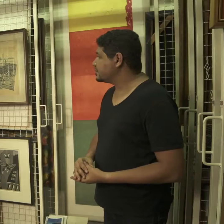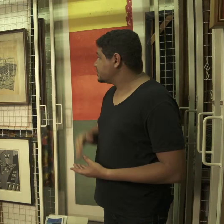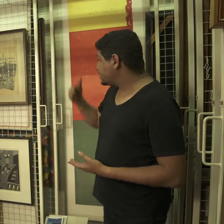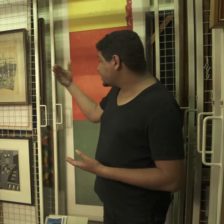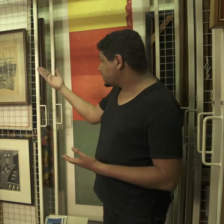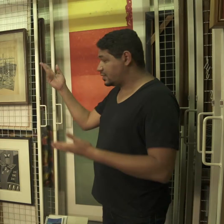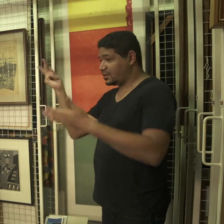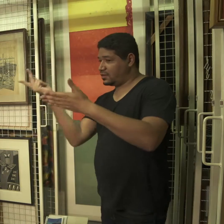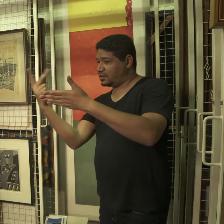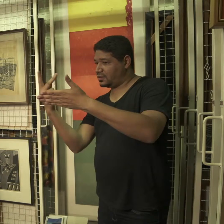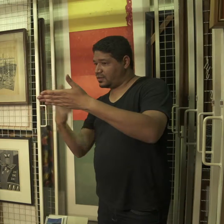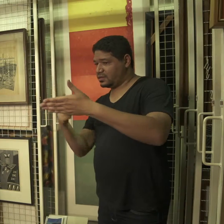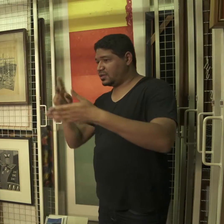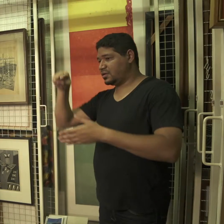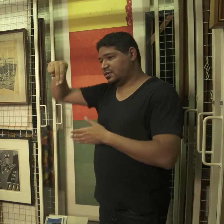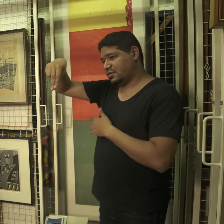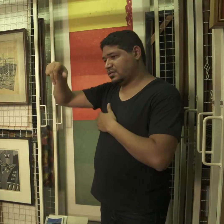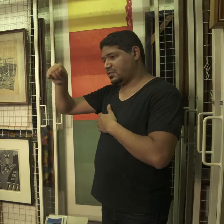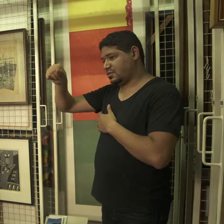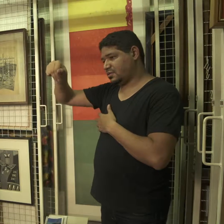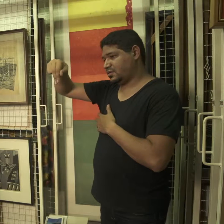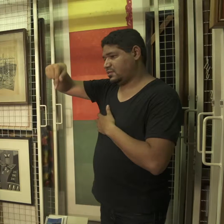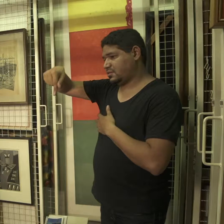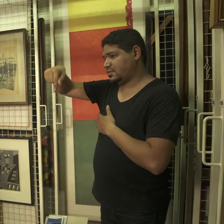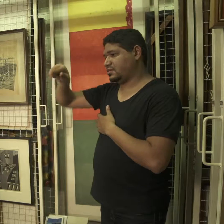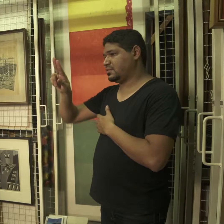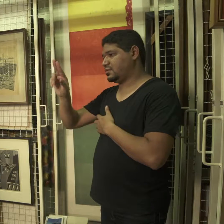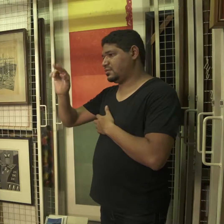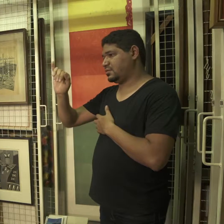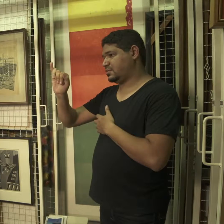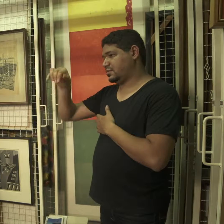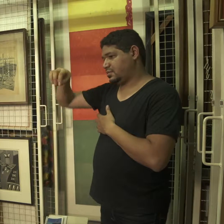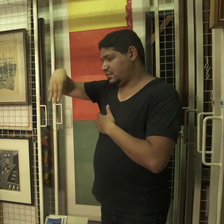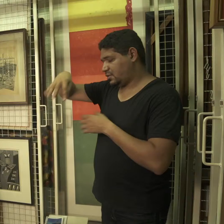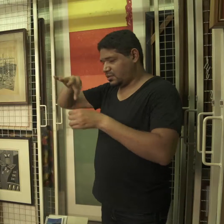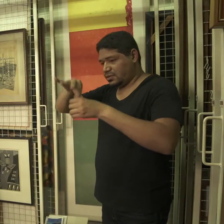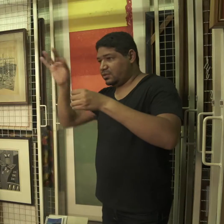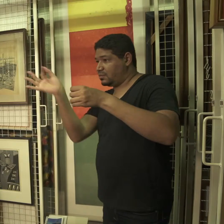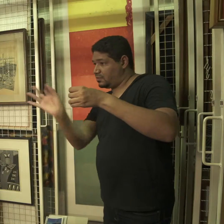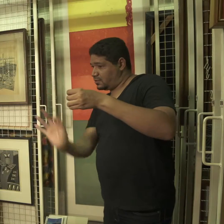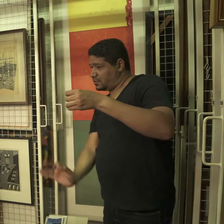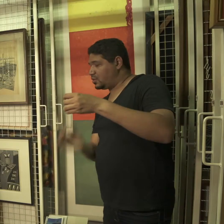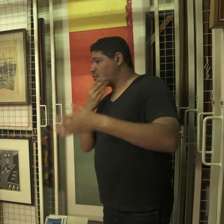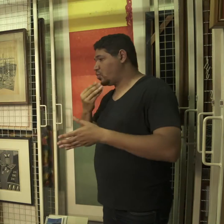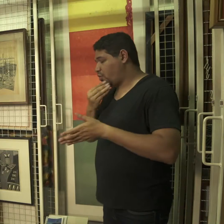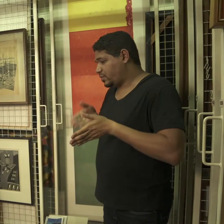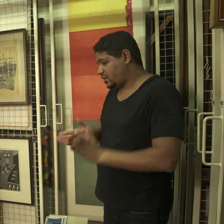desenho Em Nanquim Em Bico de Pena Do artista pernambucano Abelardo da Hora